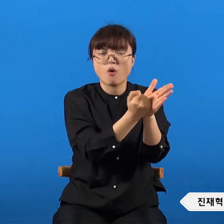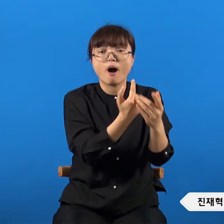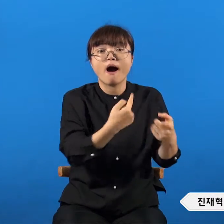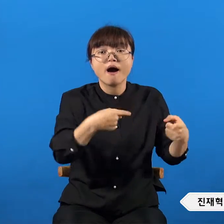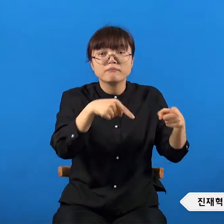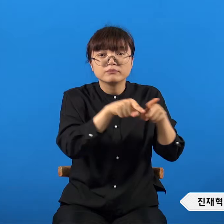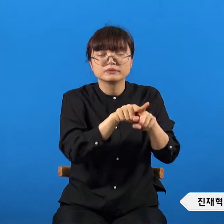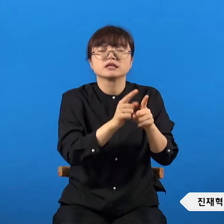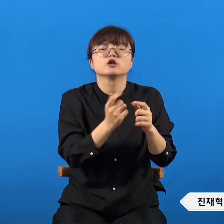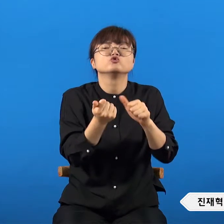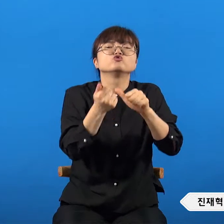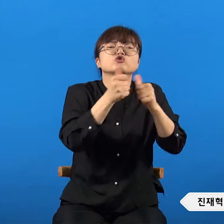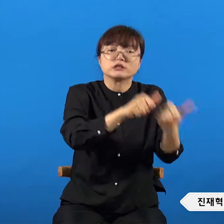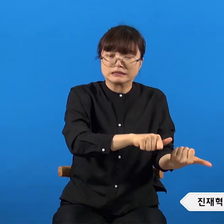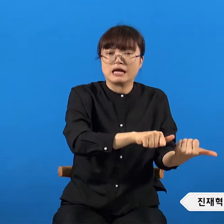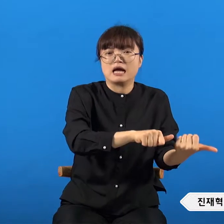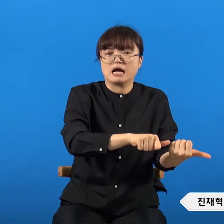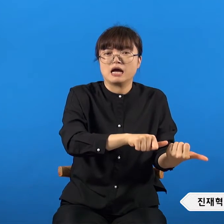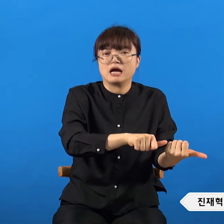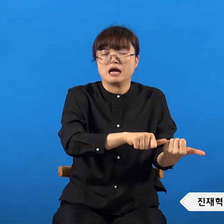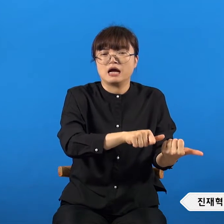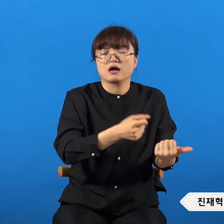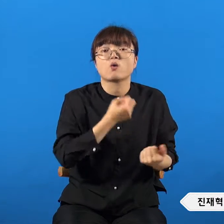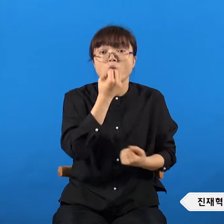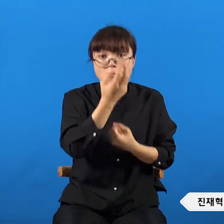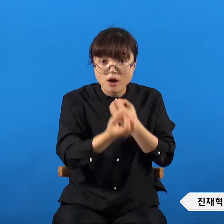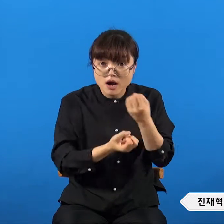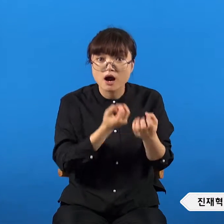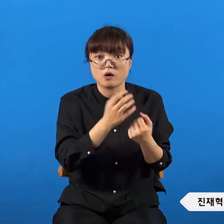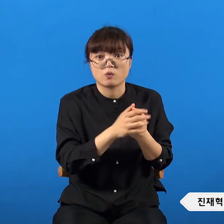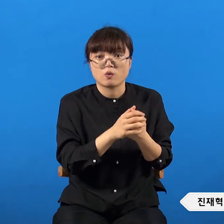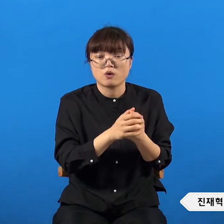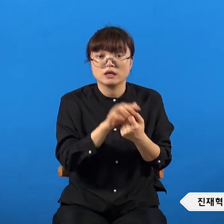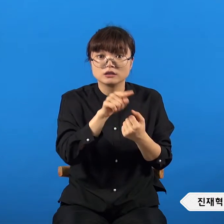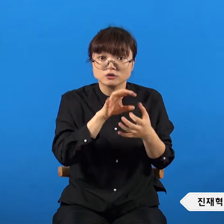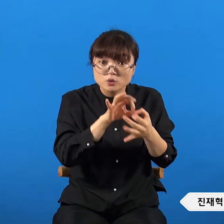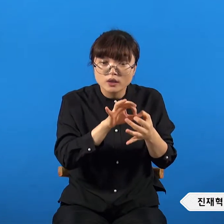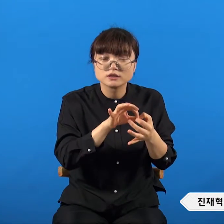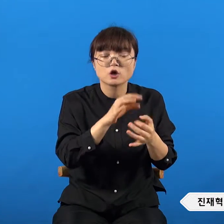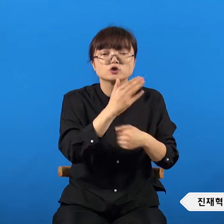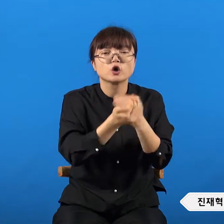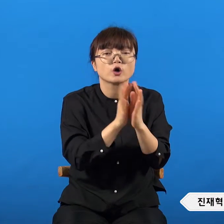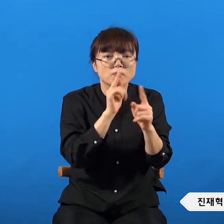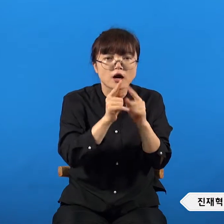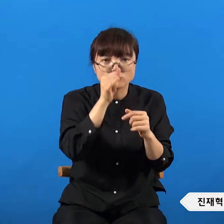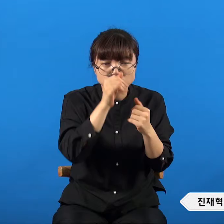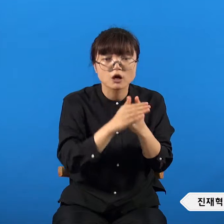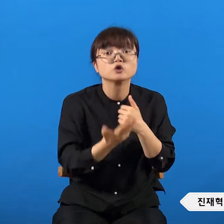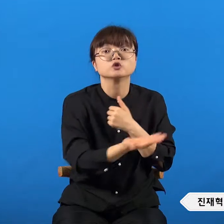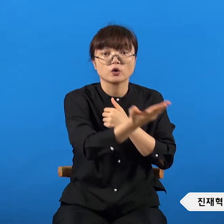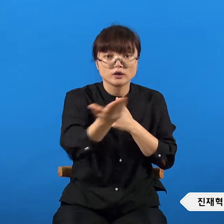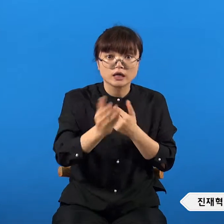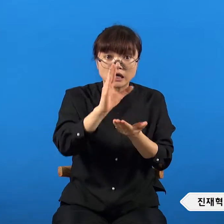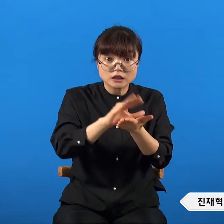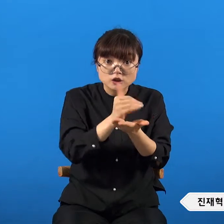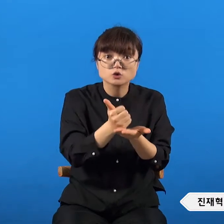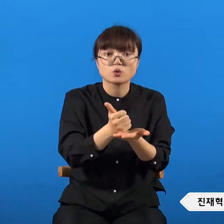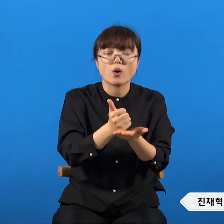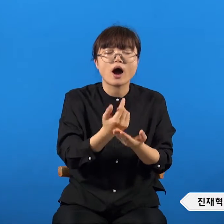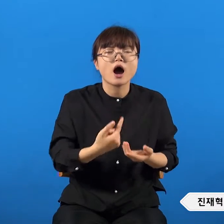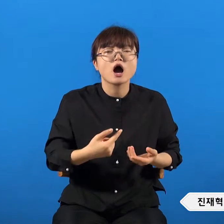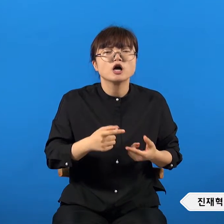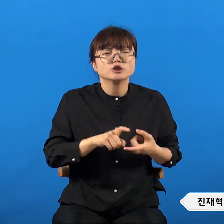함께 죽었노라 고백하고 있으며 그것을 통해서 성경은 말씀합니다. 너희가